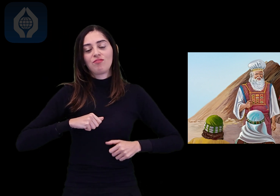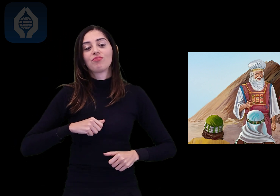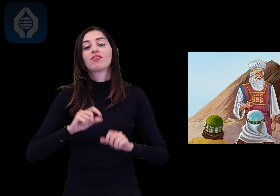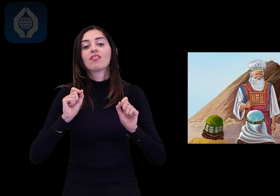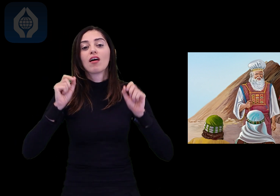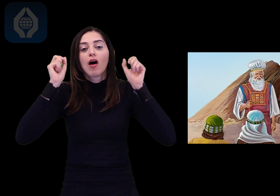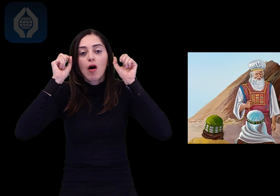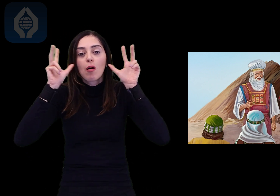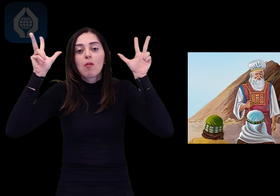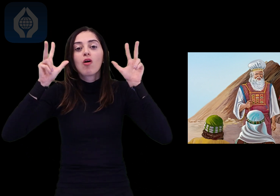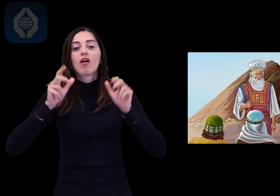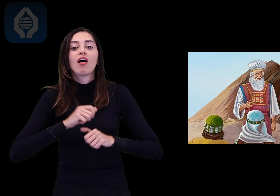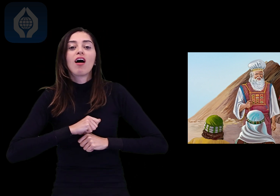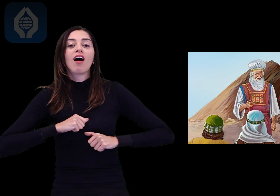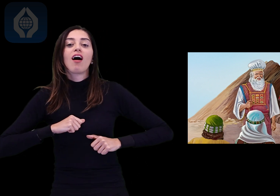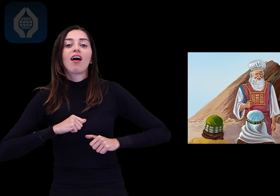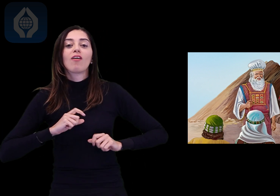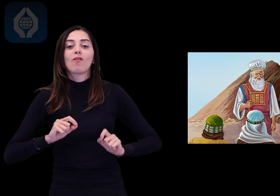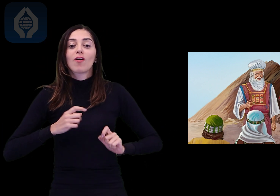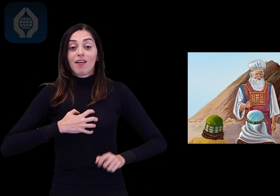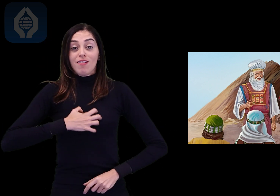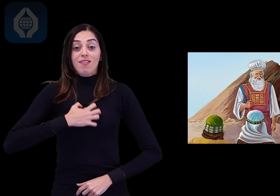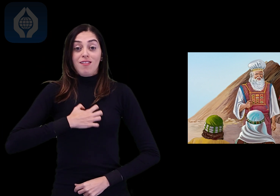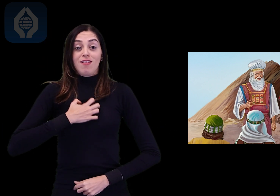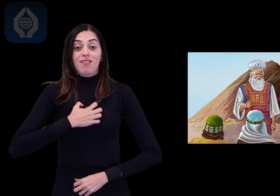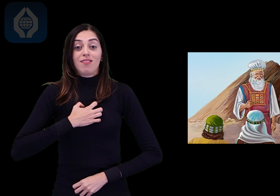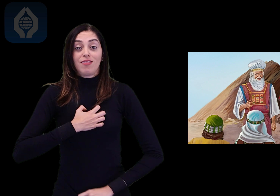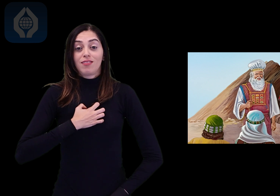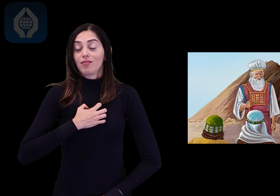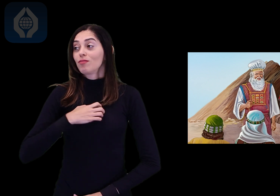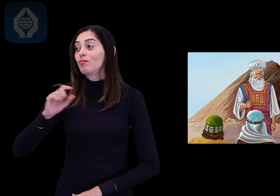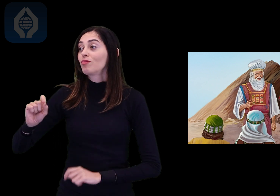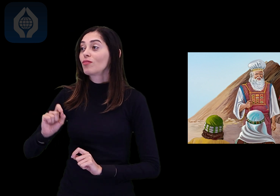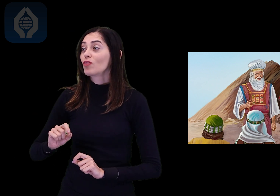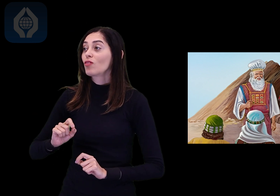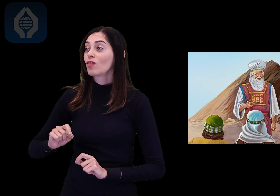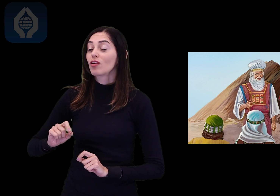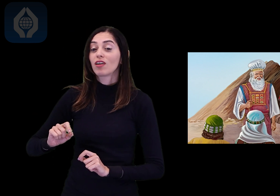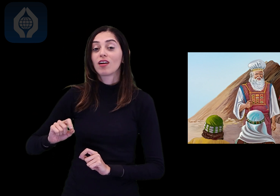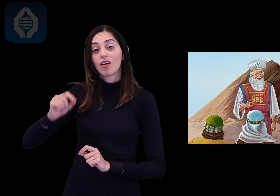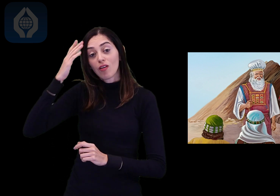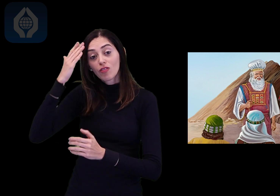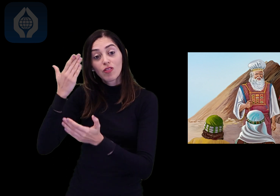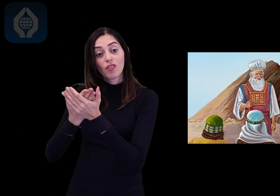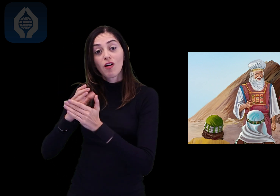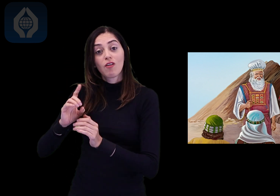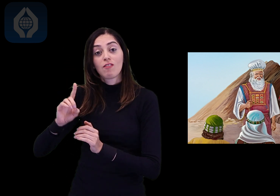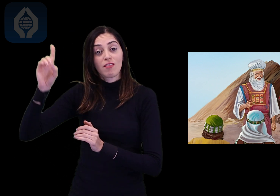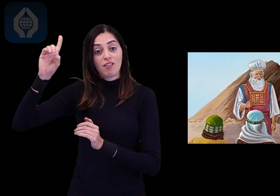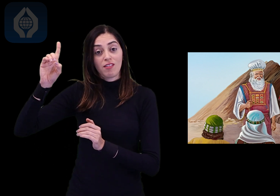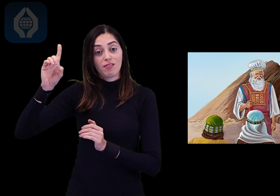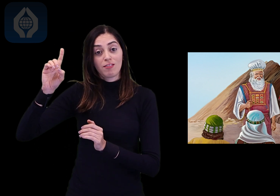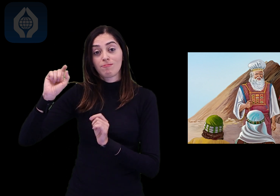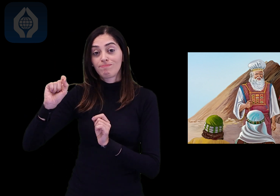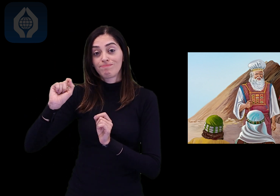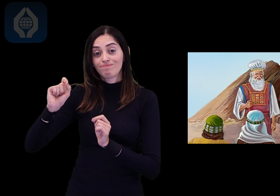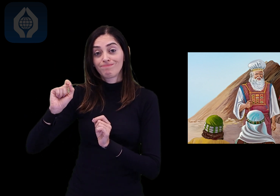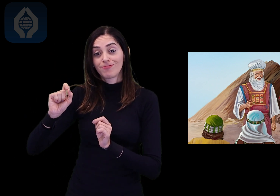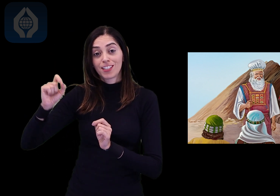Arão. Moisés e Arão reagiram com ira em vez de confiar no Senhor e obedecer-lhe. Através de suas palavras e ações